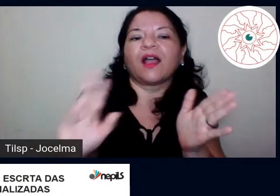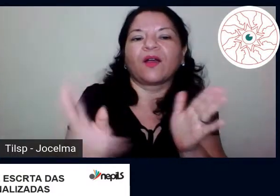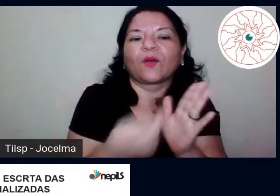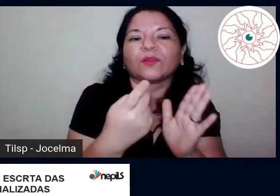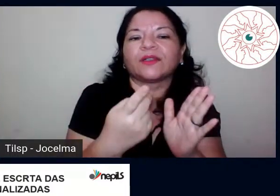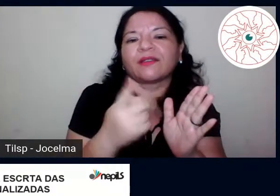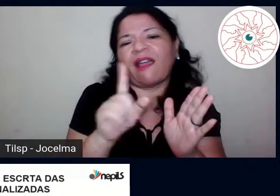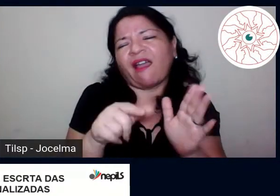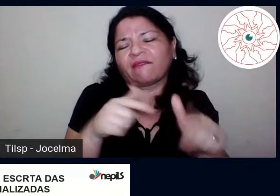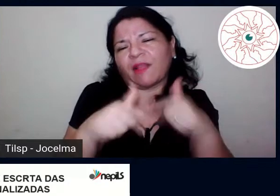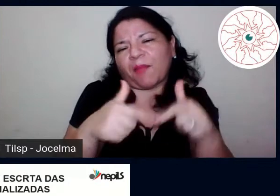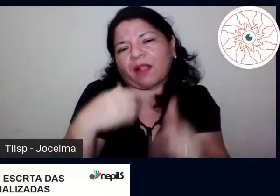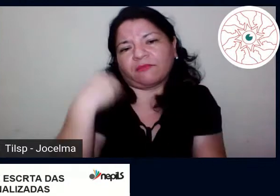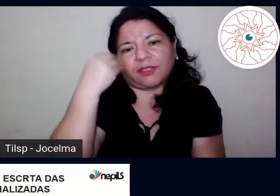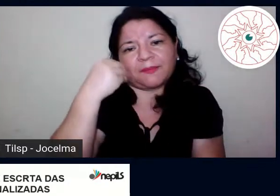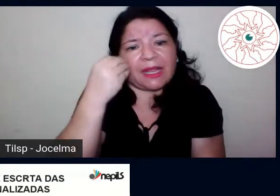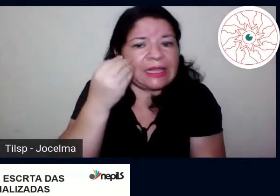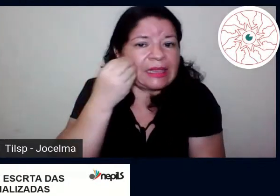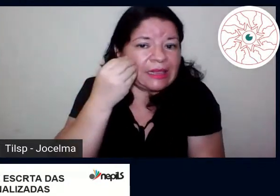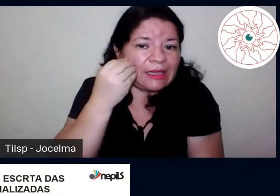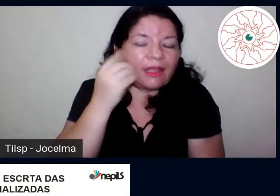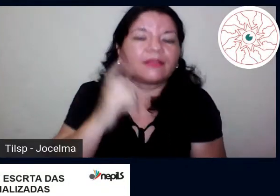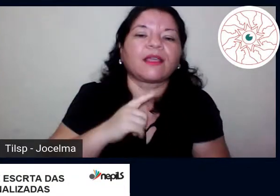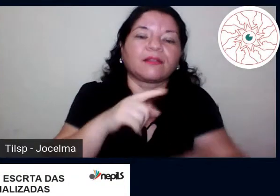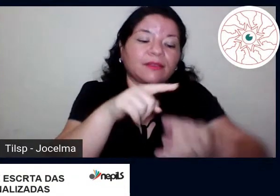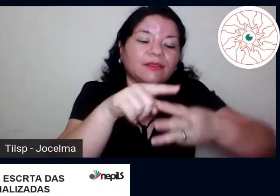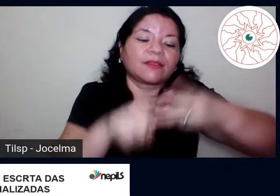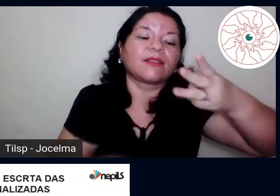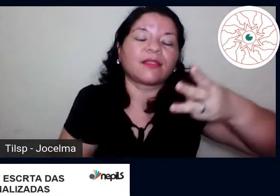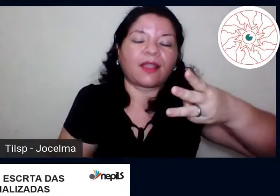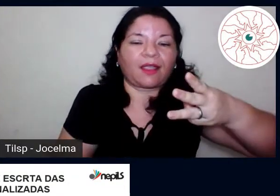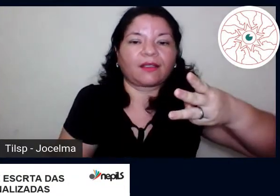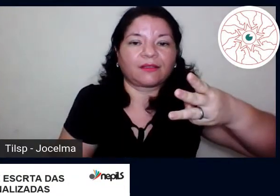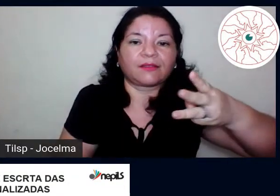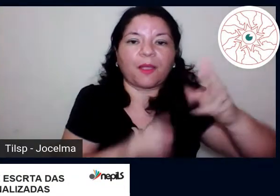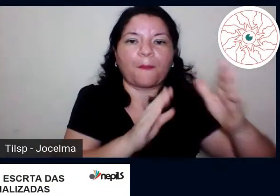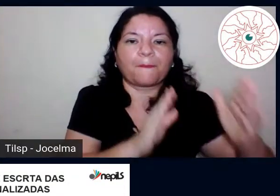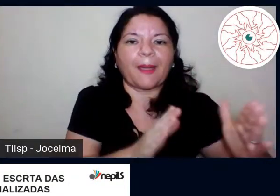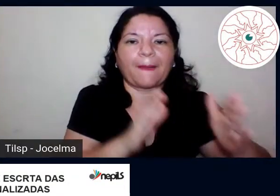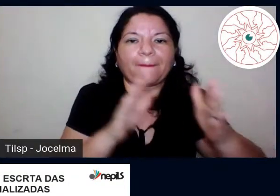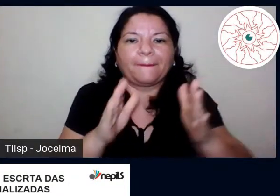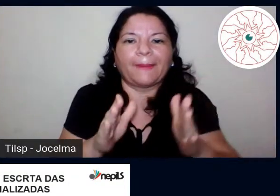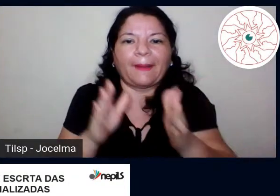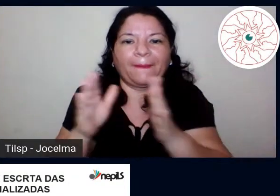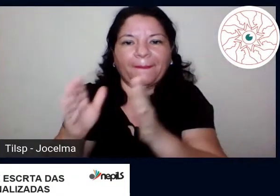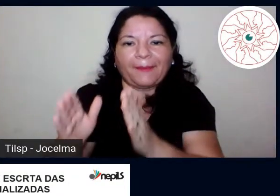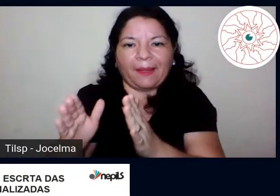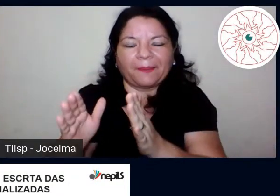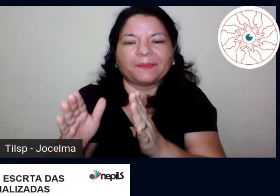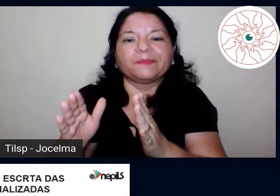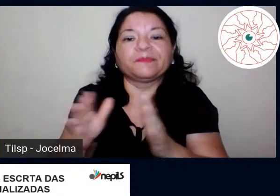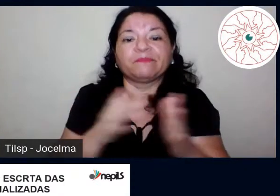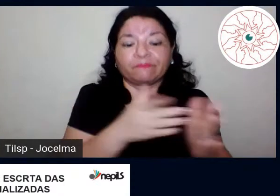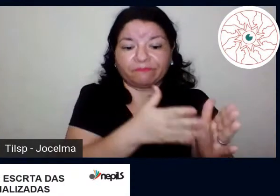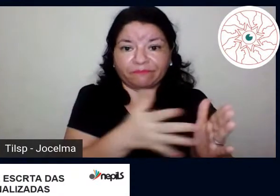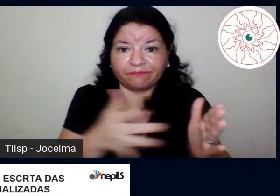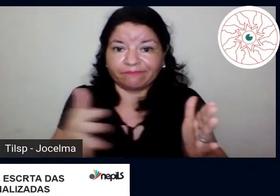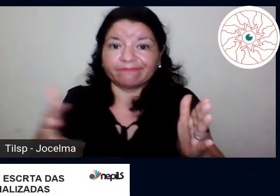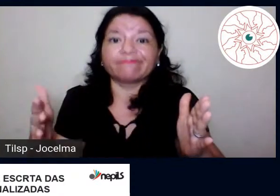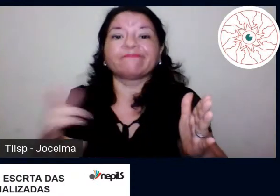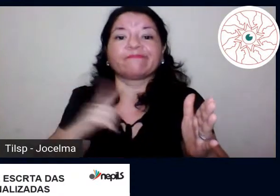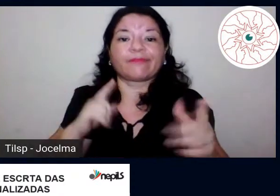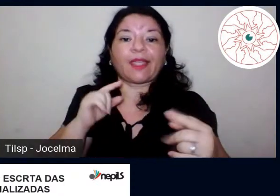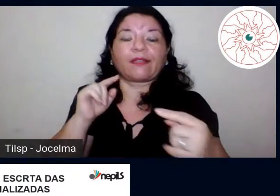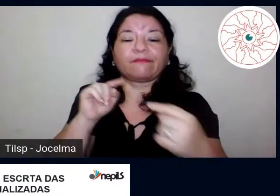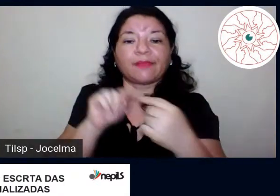um trabalho experimental que vai ocorrer em três etapas. Eh, essas nessas etapas eh eh vai ser aplicado um